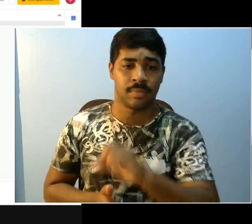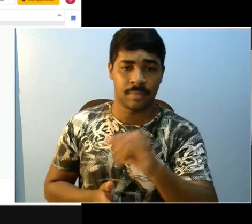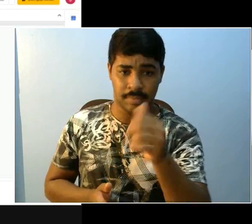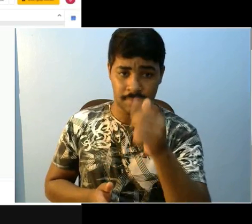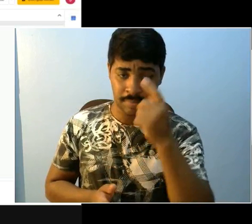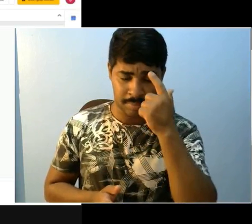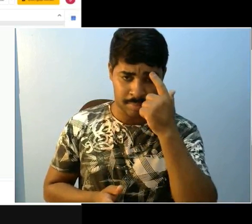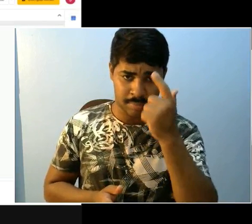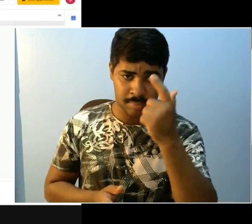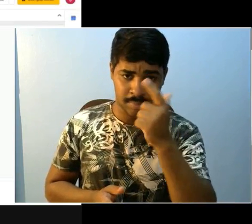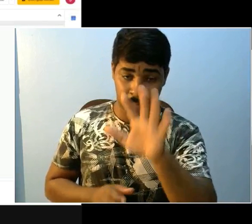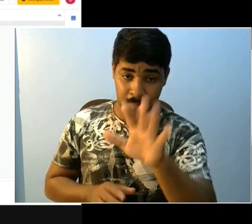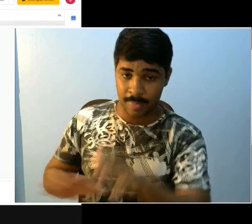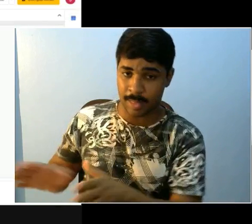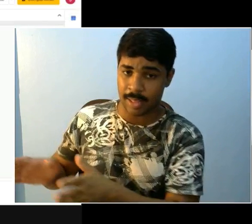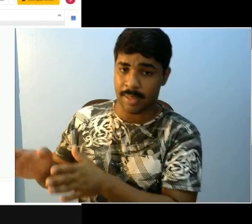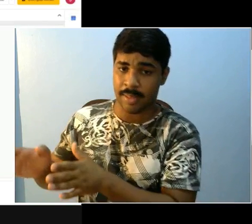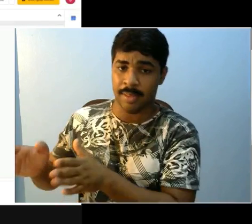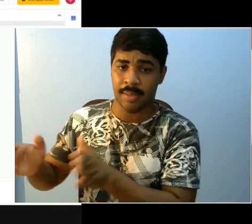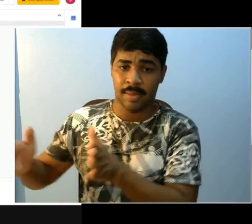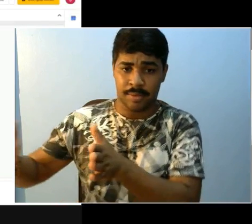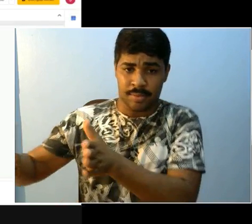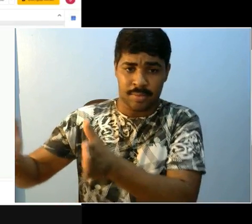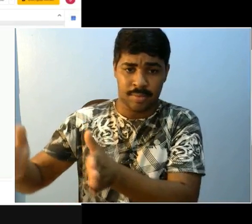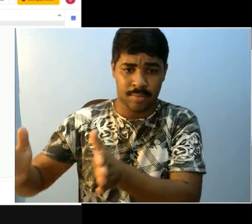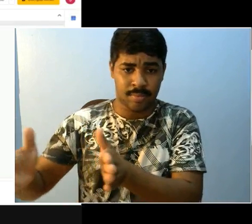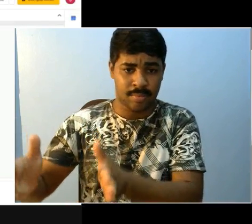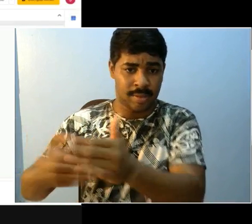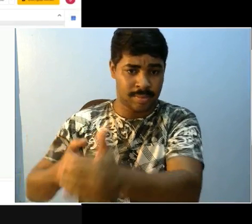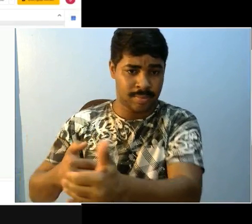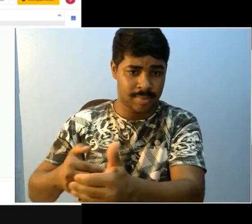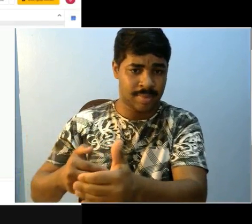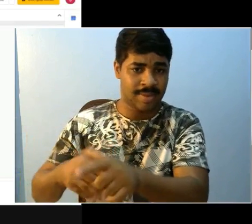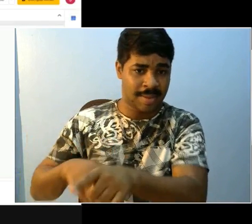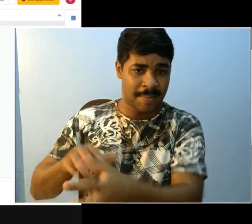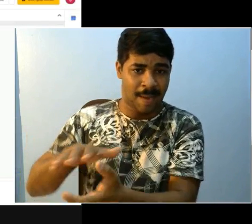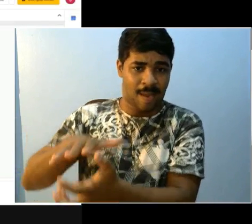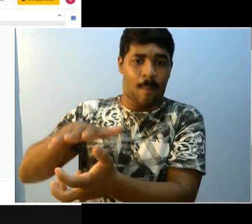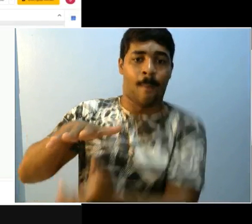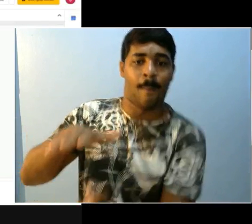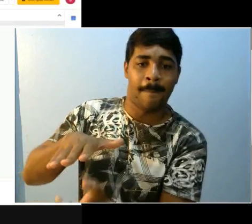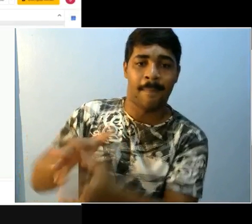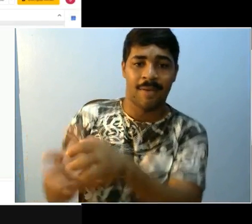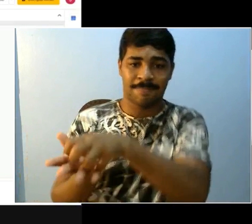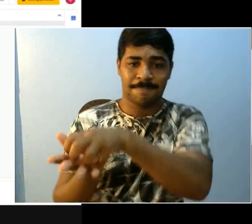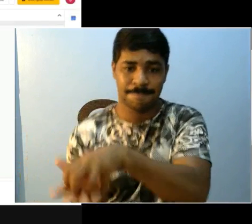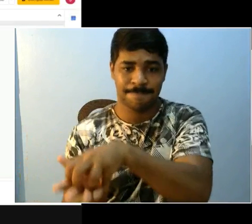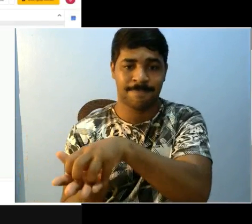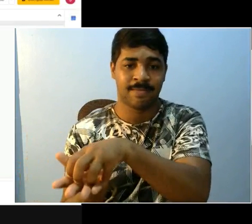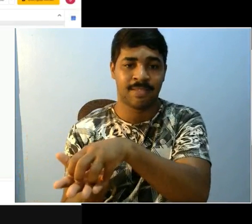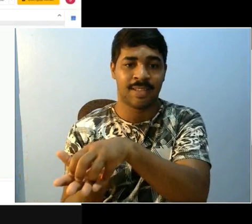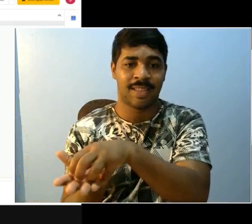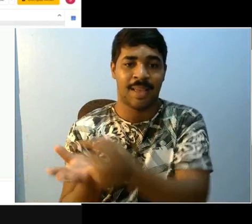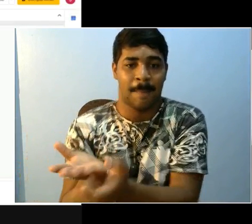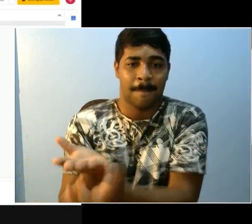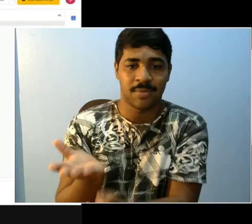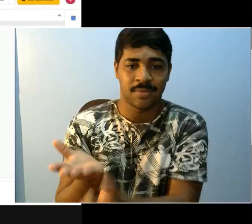Se eu tento tirar o corpo do repouso, ou seja, tento fazer o corpo andar com uma força de 10,